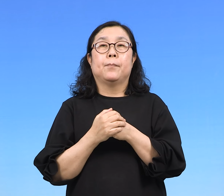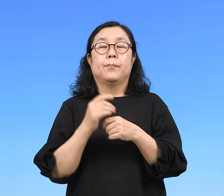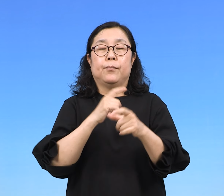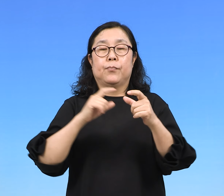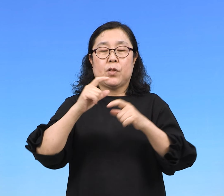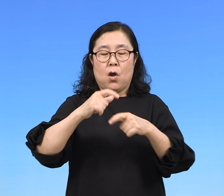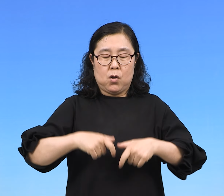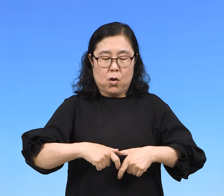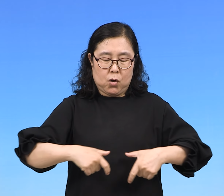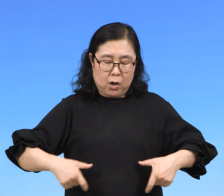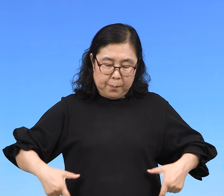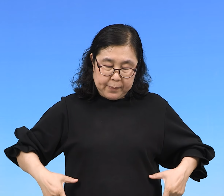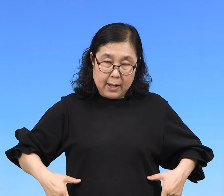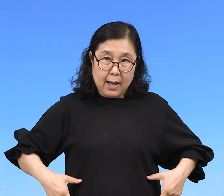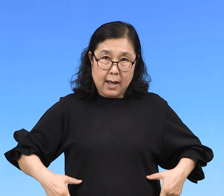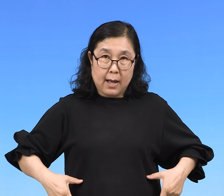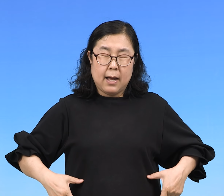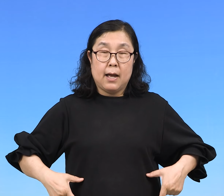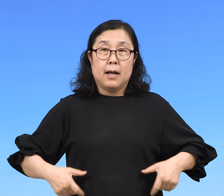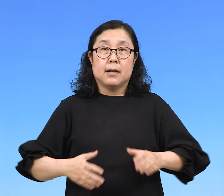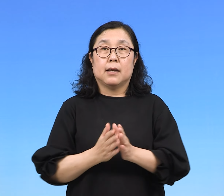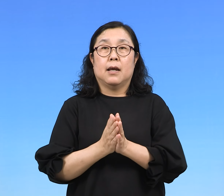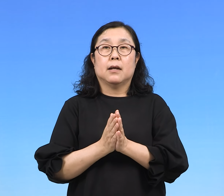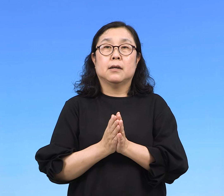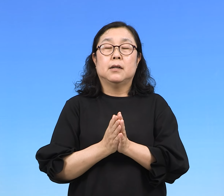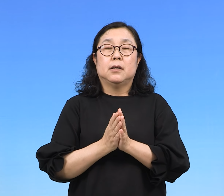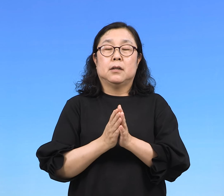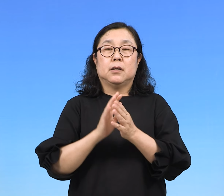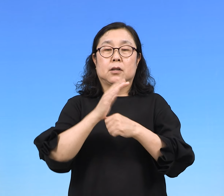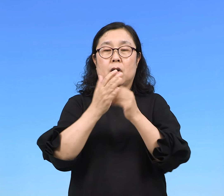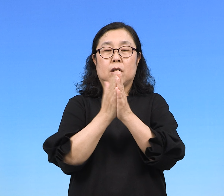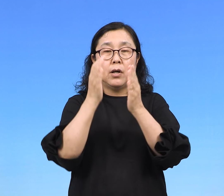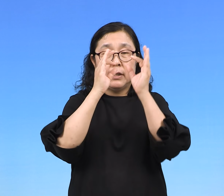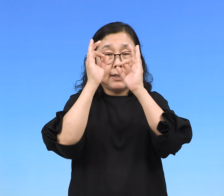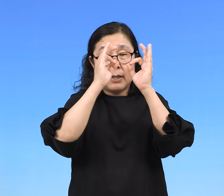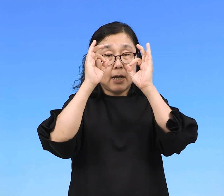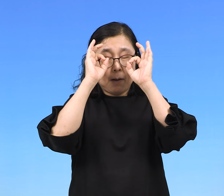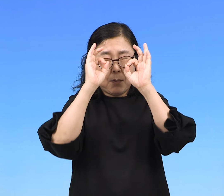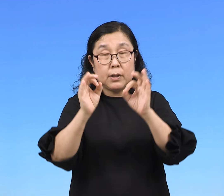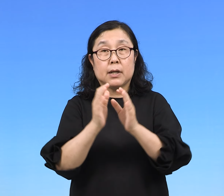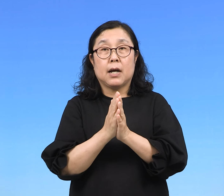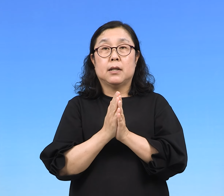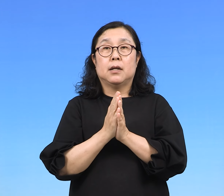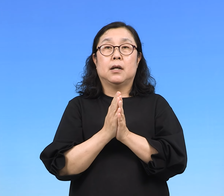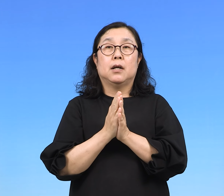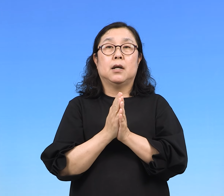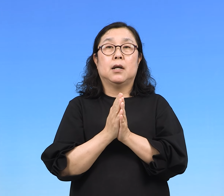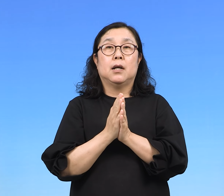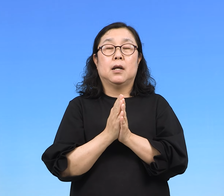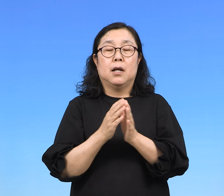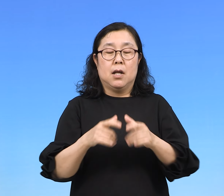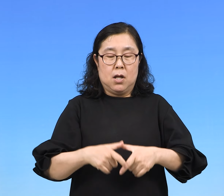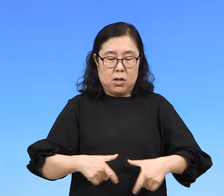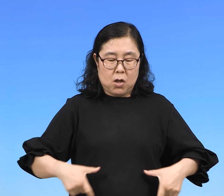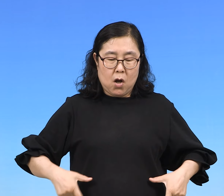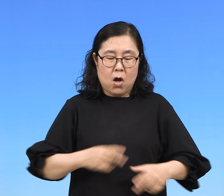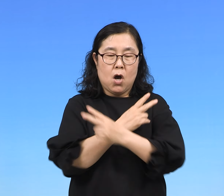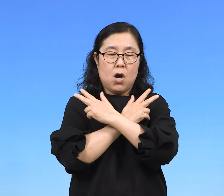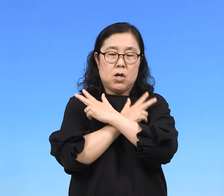여기 나오는 더 너그러워서 이 부분을 제가 대조하면서 보니까요, 옛날 우리가 쓰던 개역 성경에서는